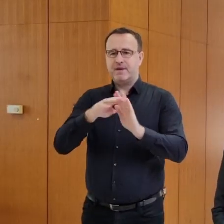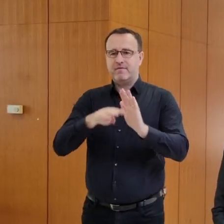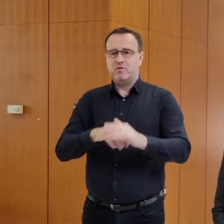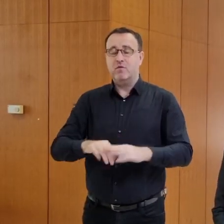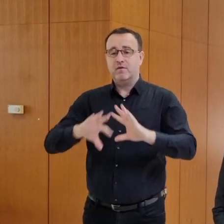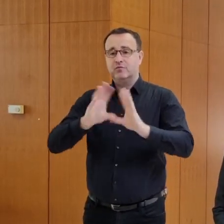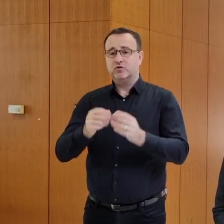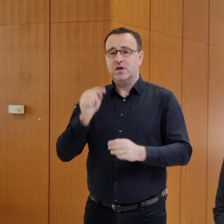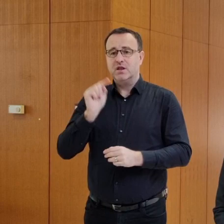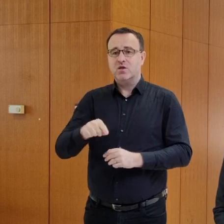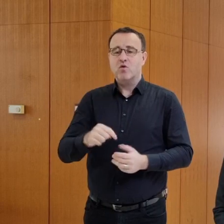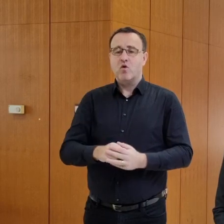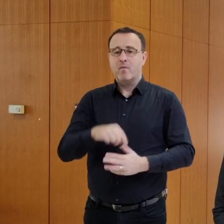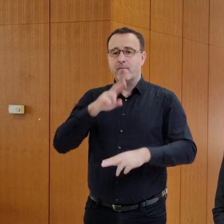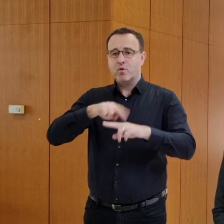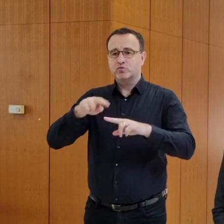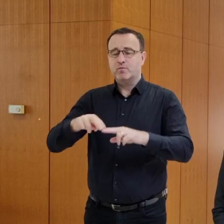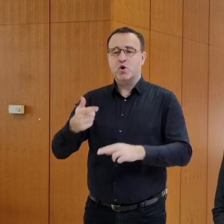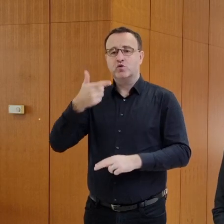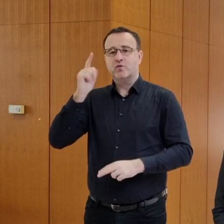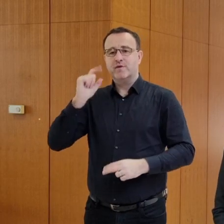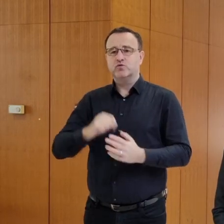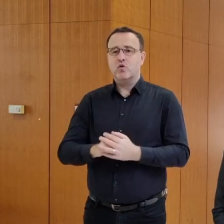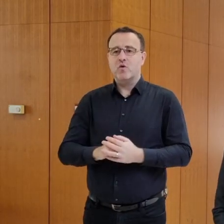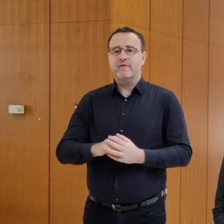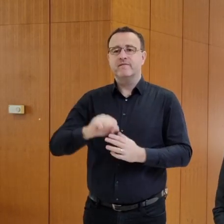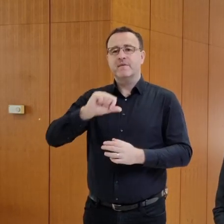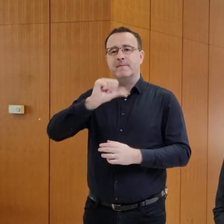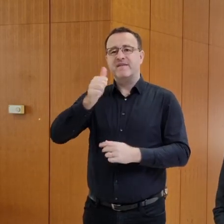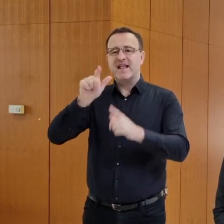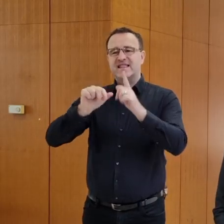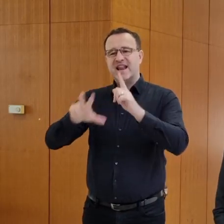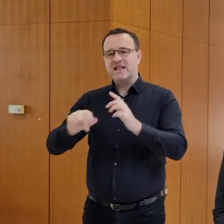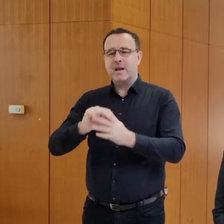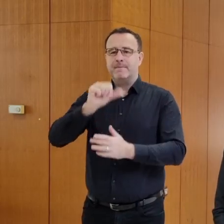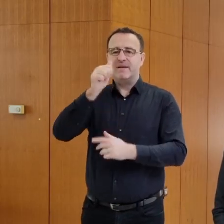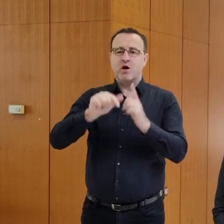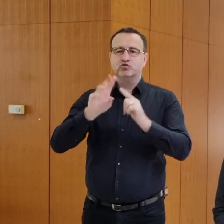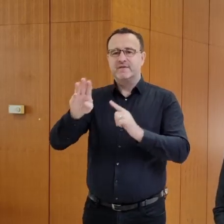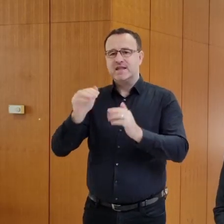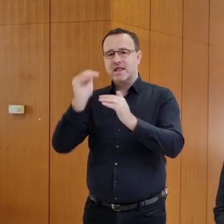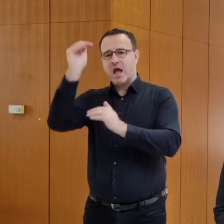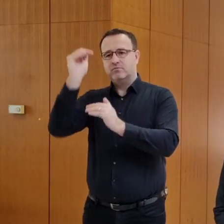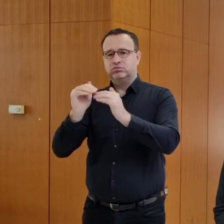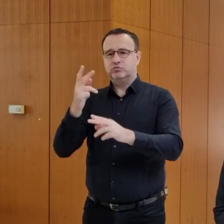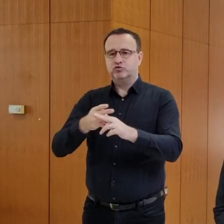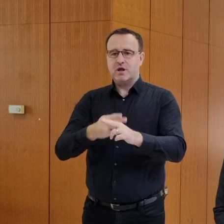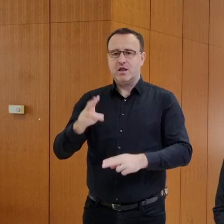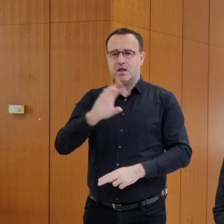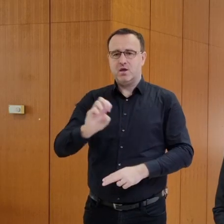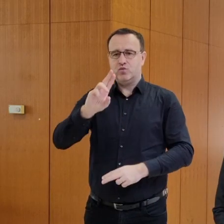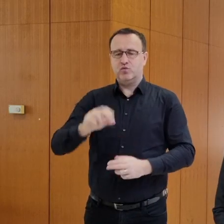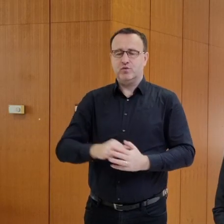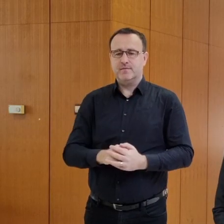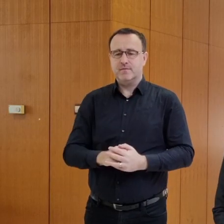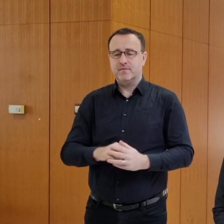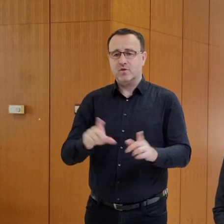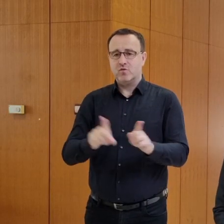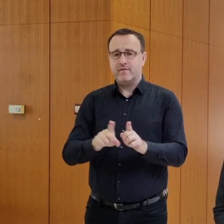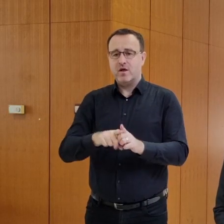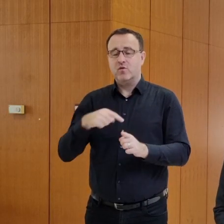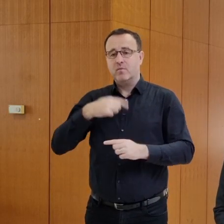všetkých týchto formálnych krokoch, tak Slovensko je naozaj v prvej tretine, niekde v prvej štvrtine krajín Európskej únie. Takisto vlastne,